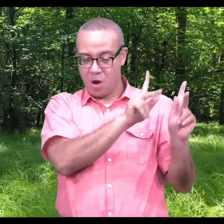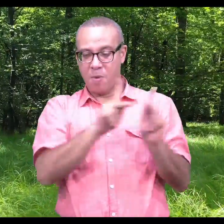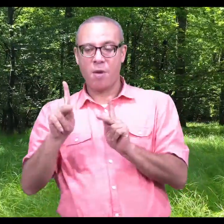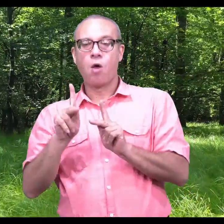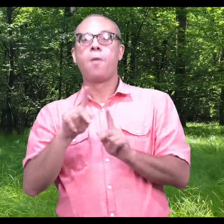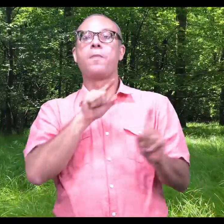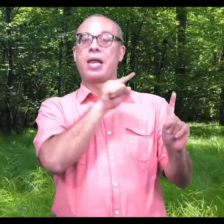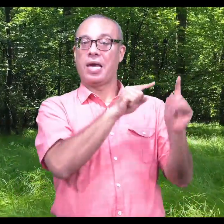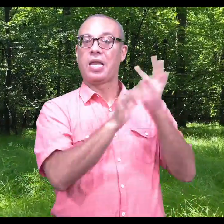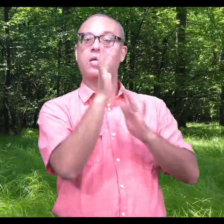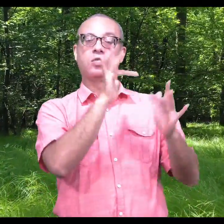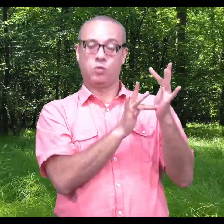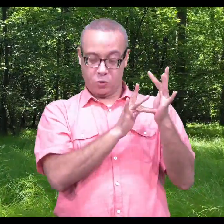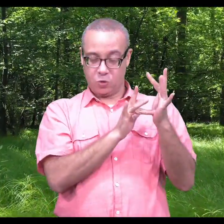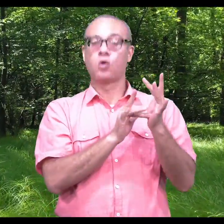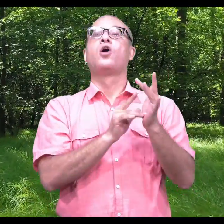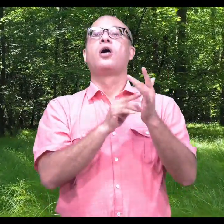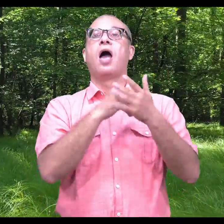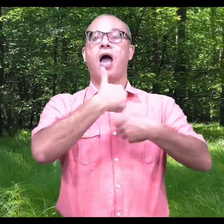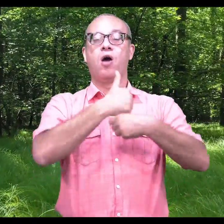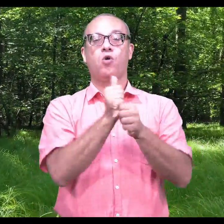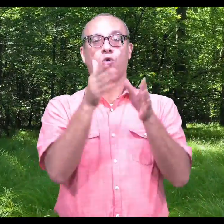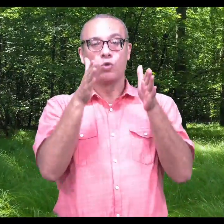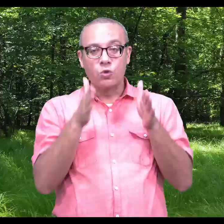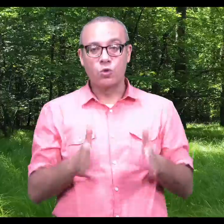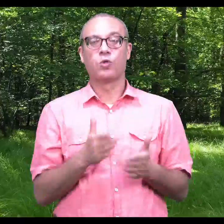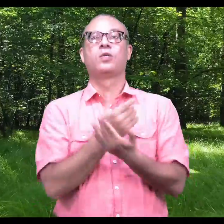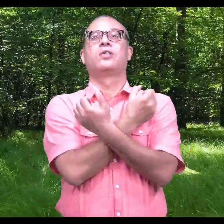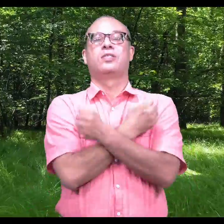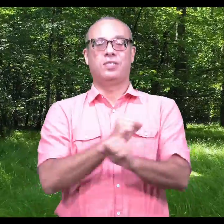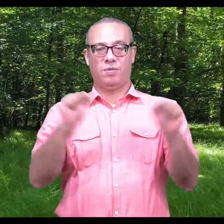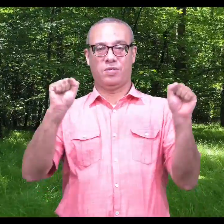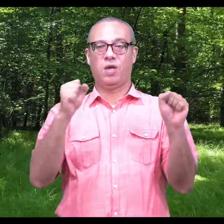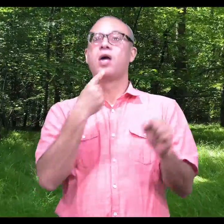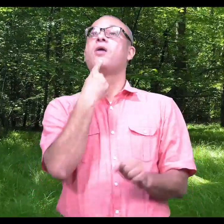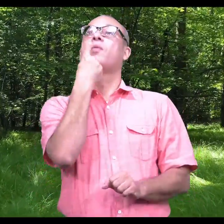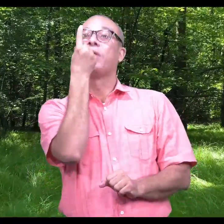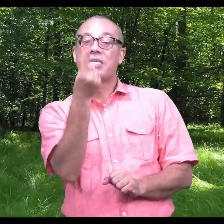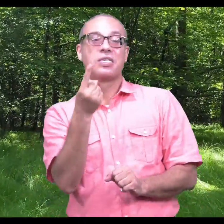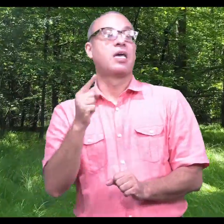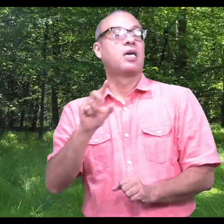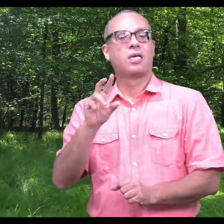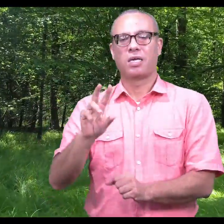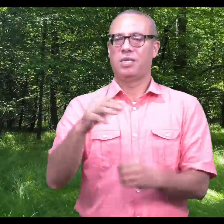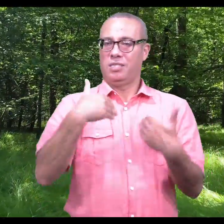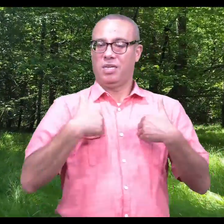los Hebreos puede escribir al final del capítulo 4 que no tenemos un sumo sacerdote que no pueda compadecerse